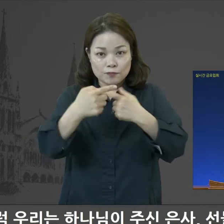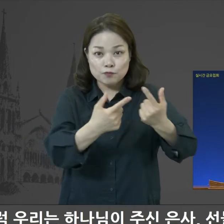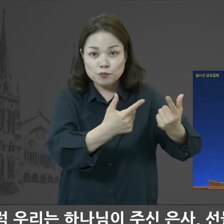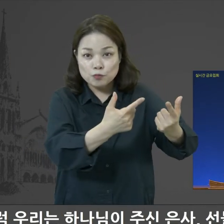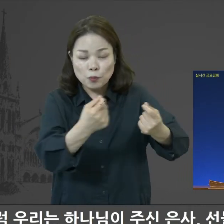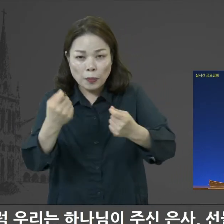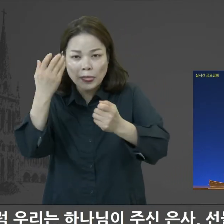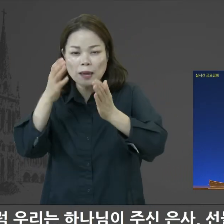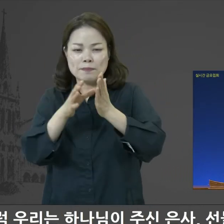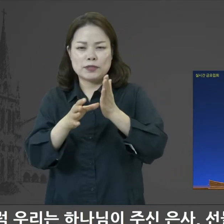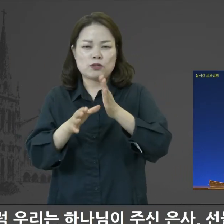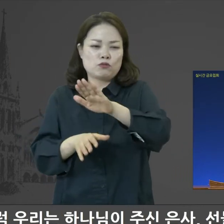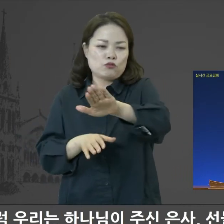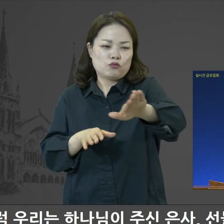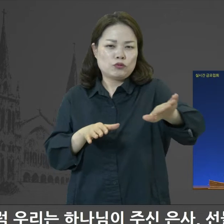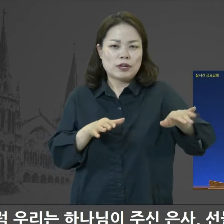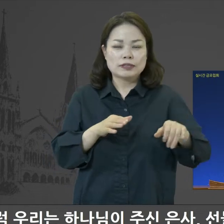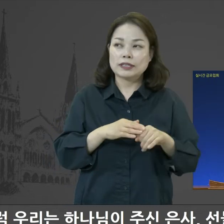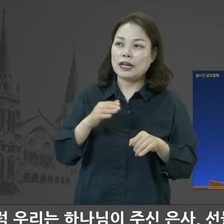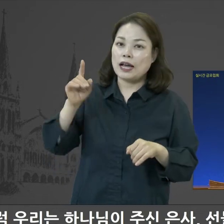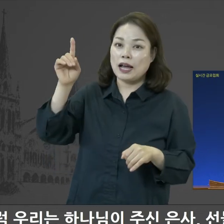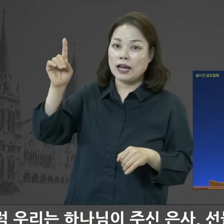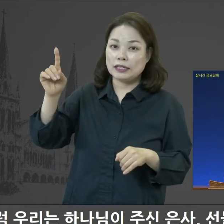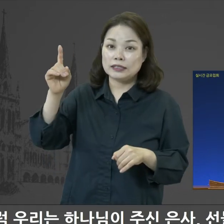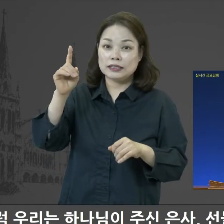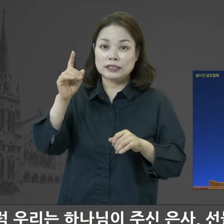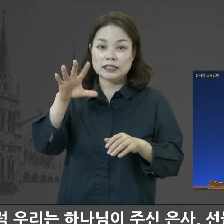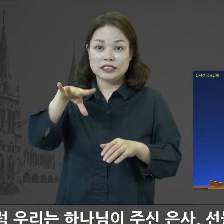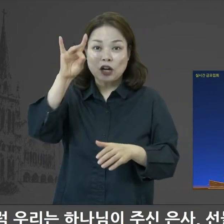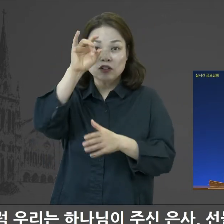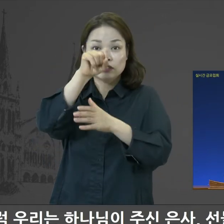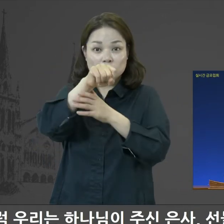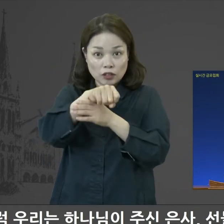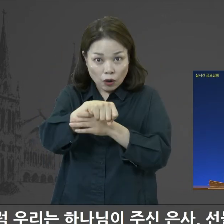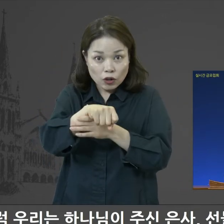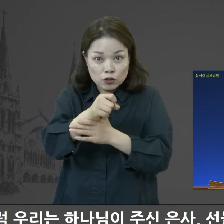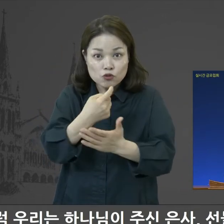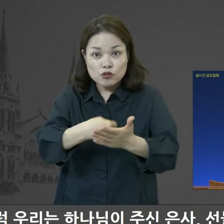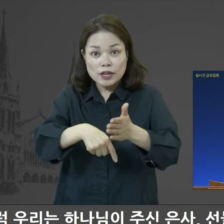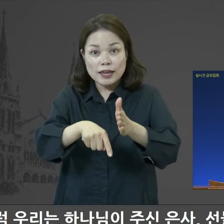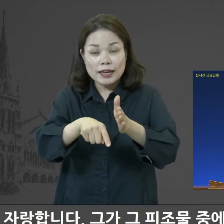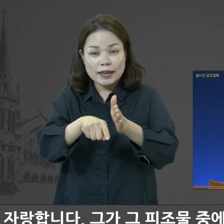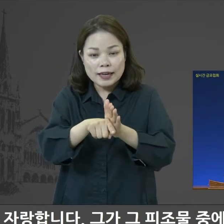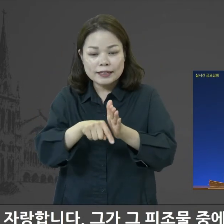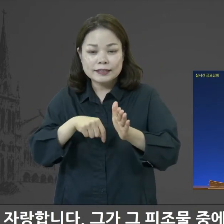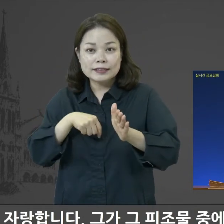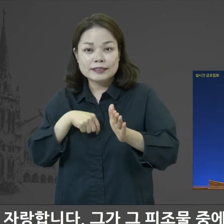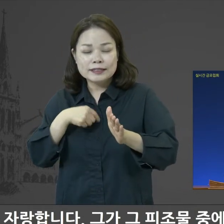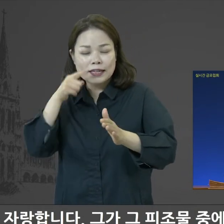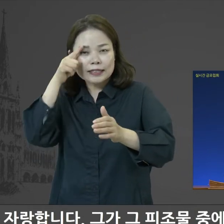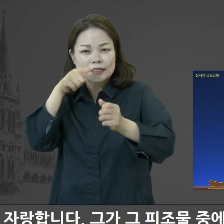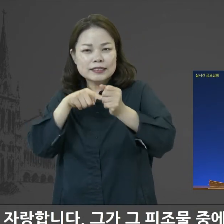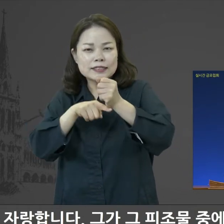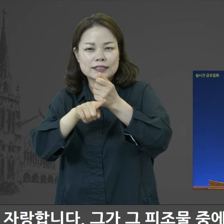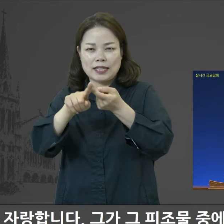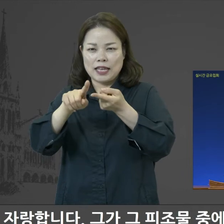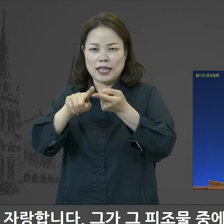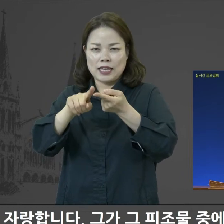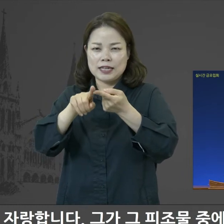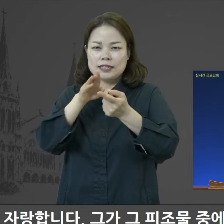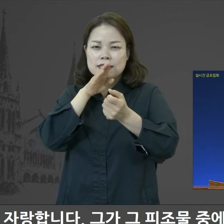피조물 중에서 우리로 한 첫 열매가 되게 하시려고 자기의 뜻을